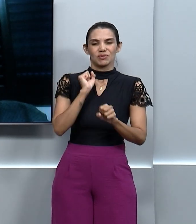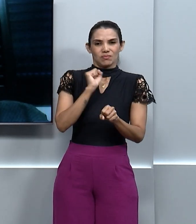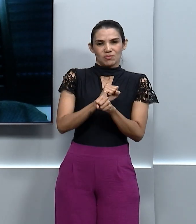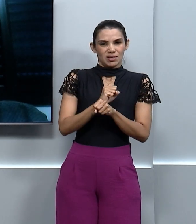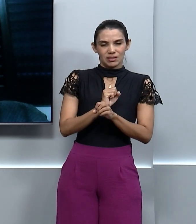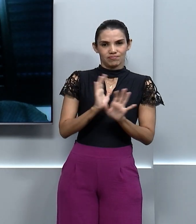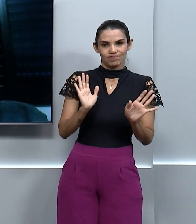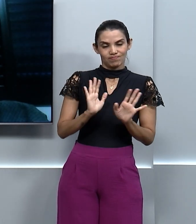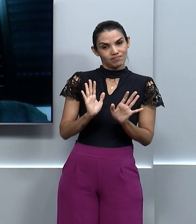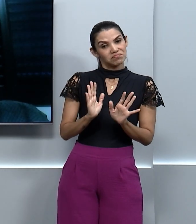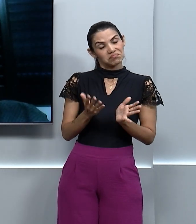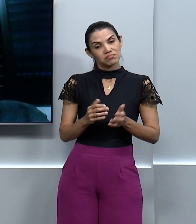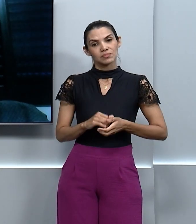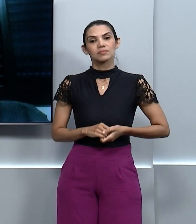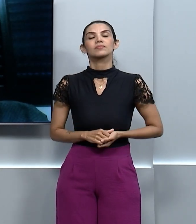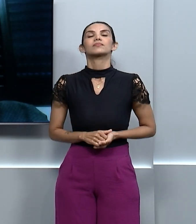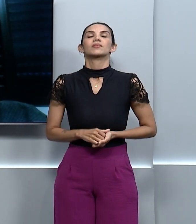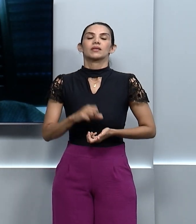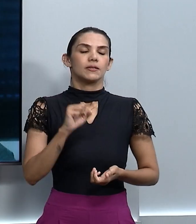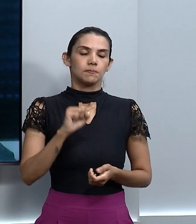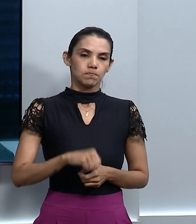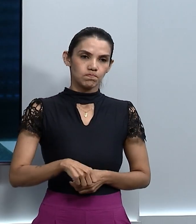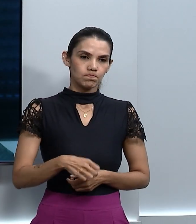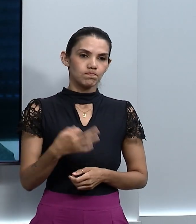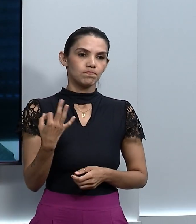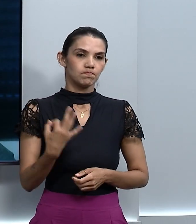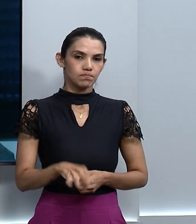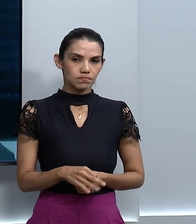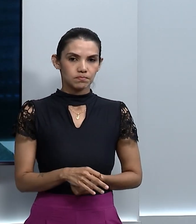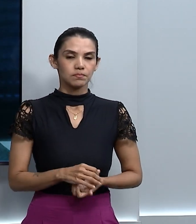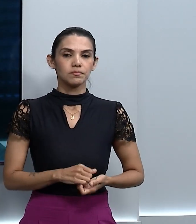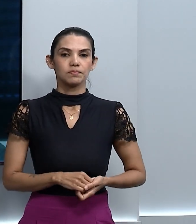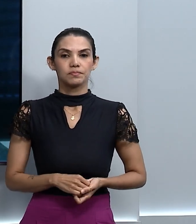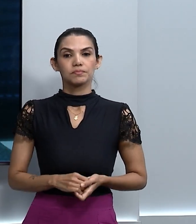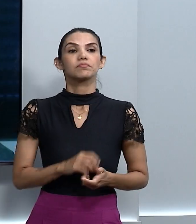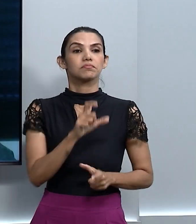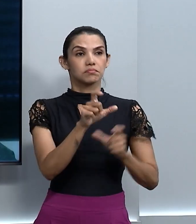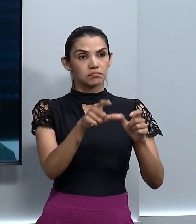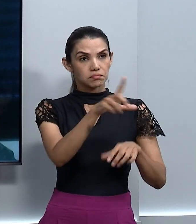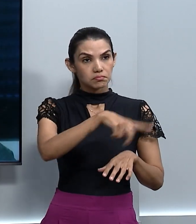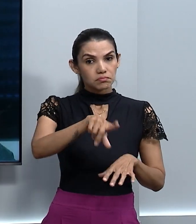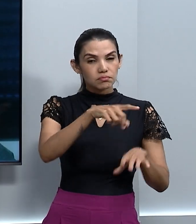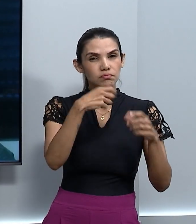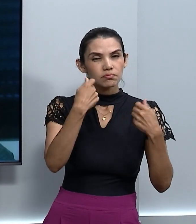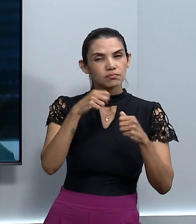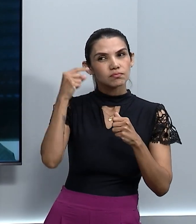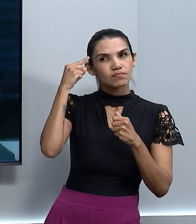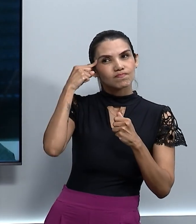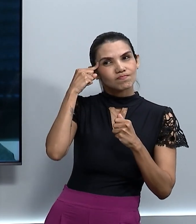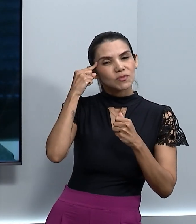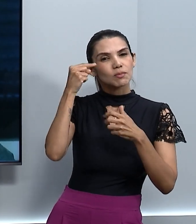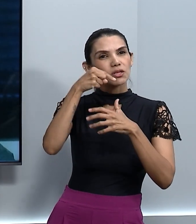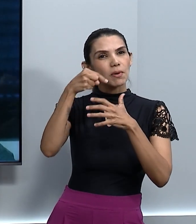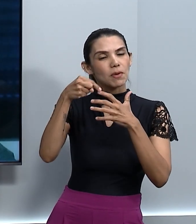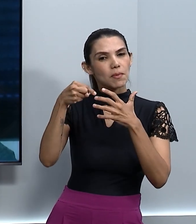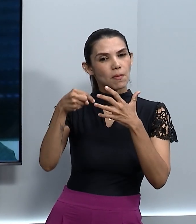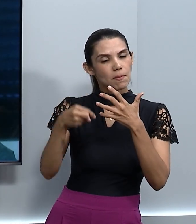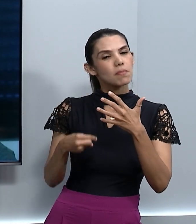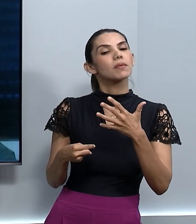Sim, com certeza, né? Claro que a decisão individual, ela vai levar em consideração uma série de fatores,